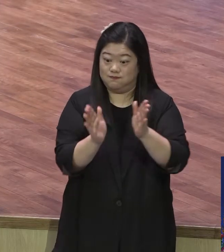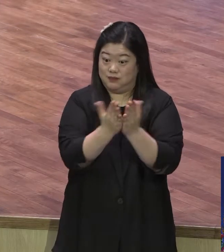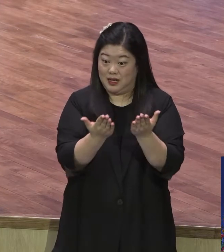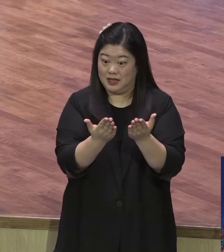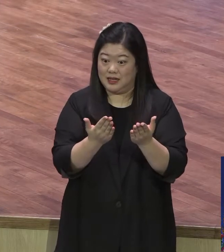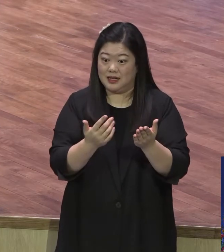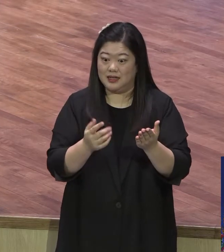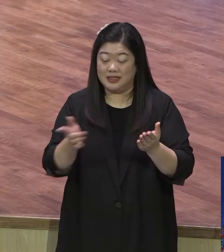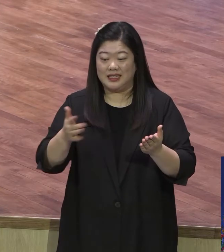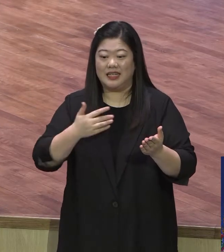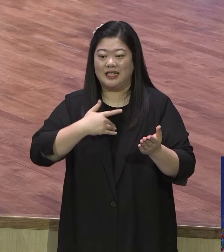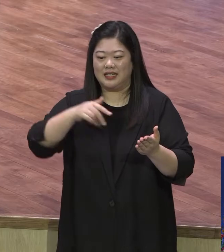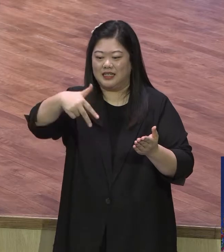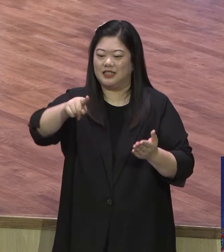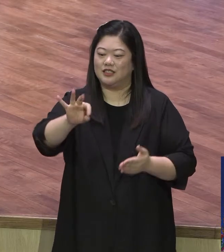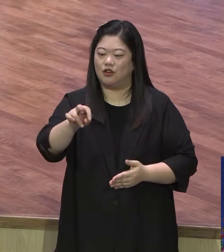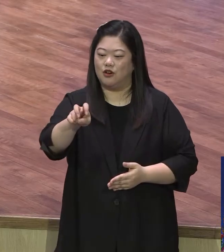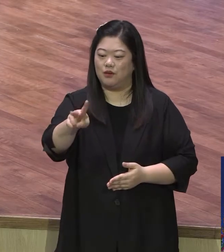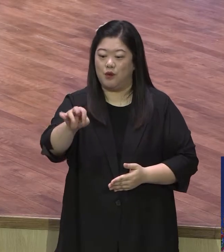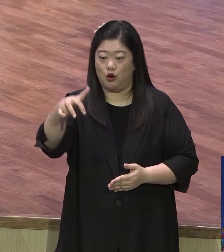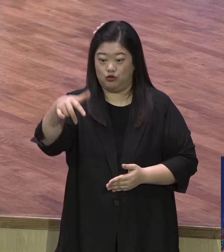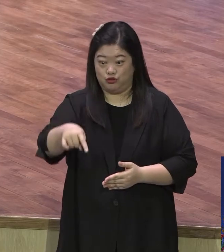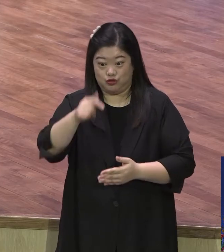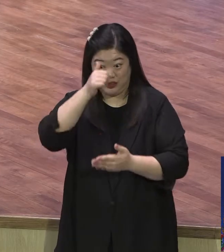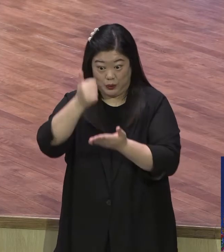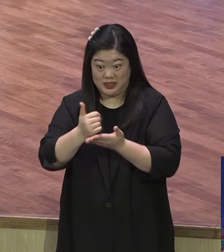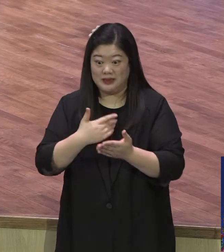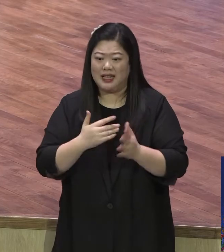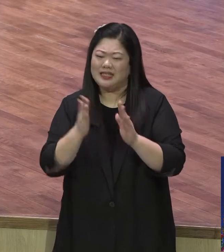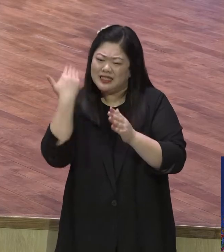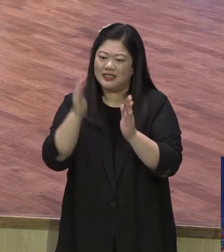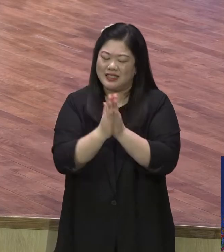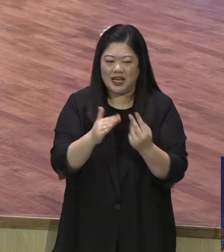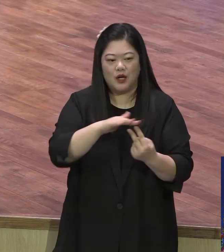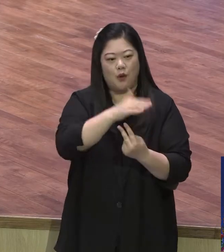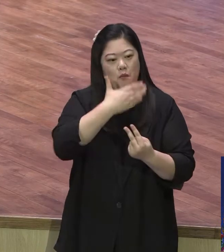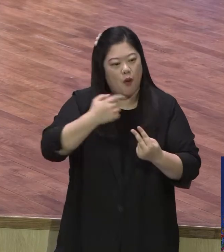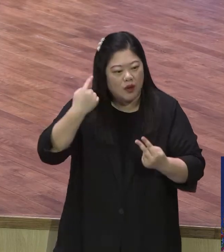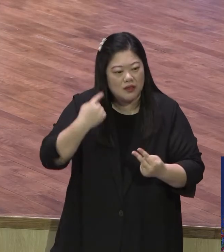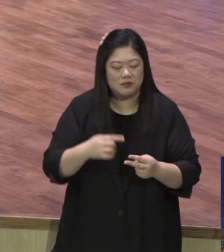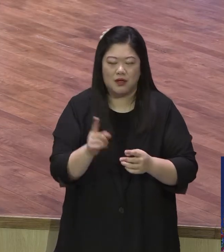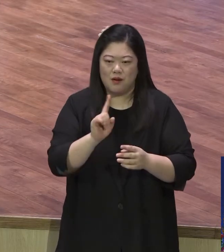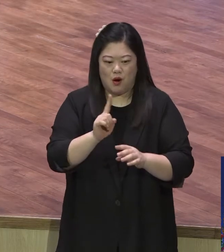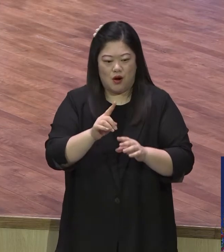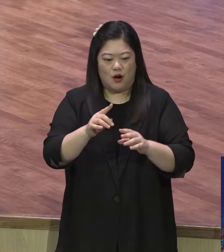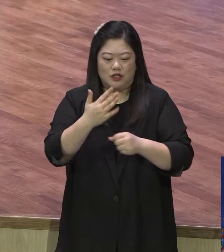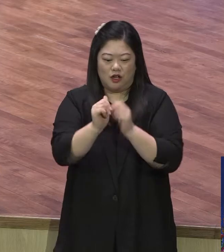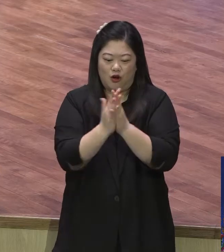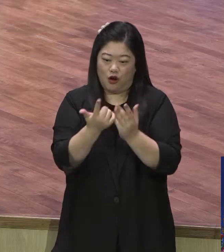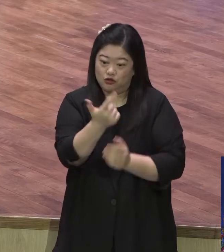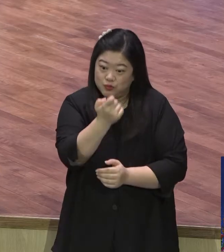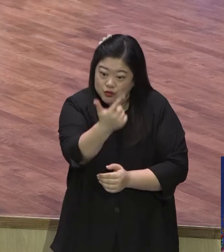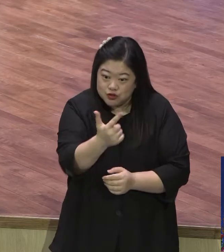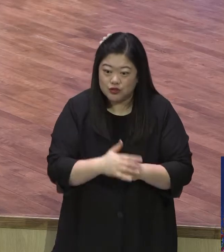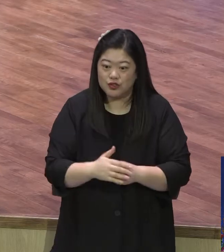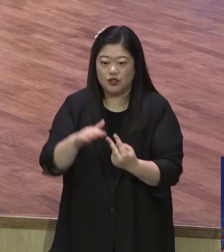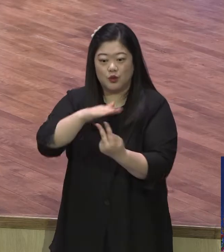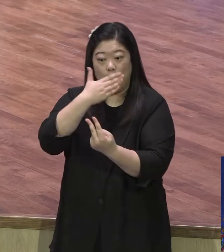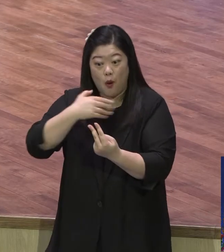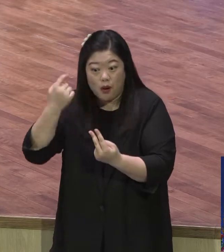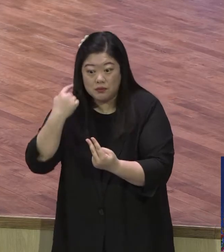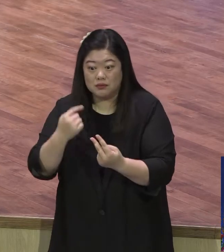끝까지 다 가지고 있어 새벽 기도 못 그거 전부 정리해가지고 설교 메시지 한다니까 그 정리해가지고 여러분 실제로 읽고 중요한